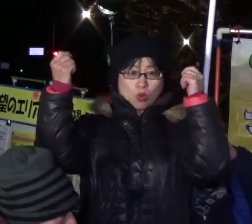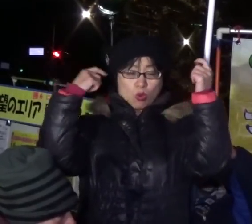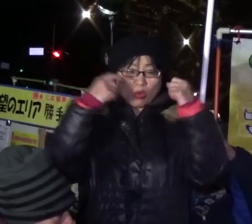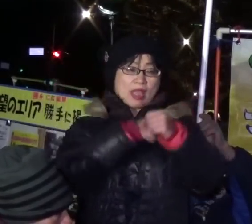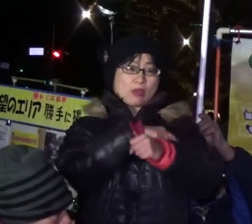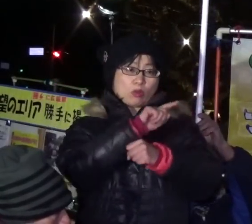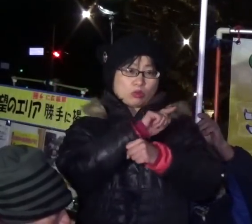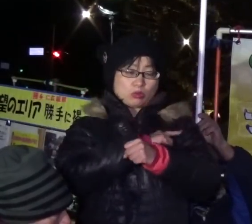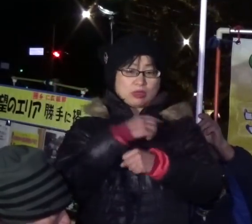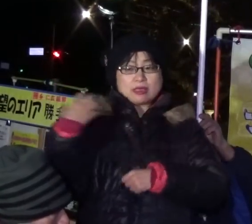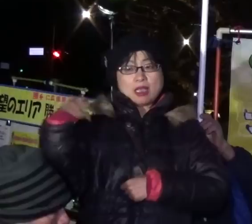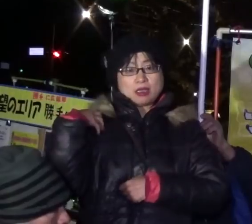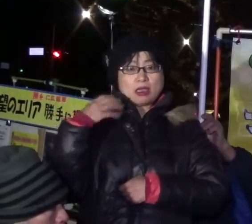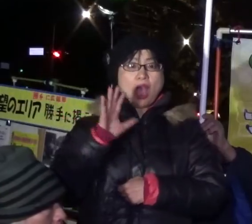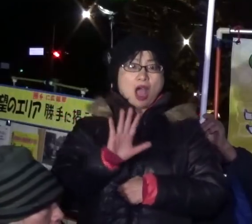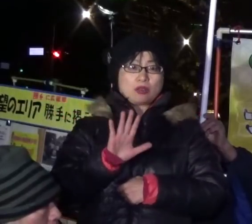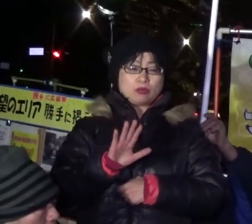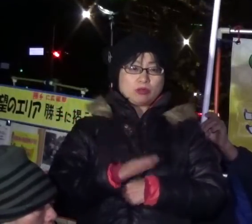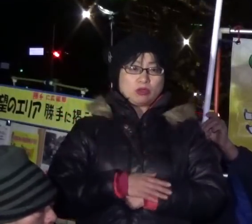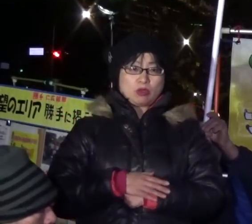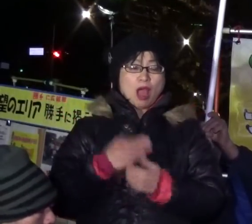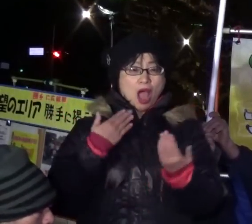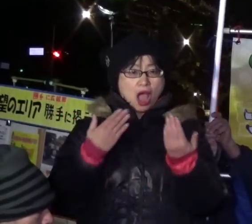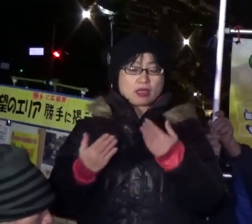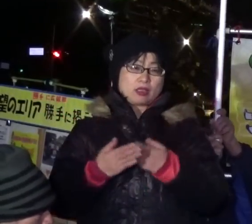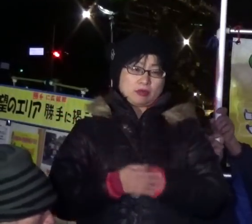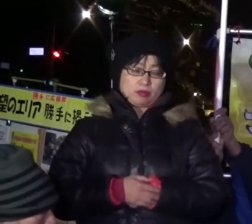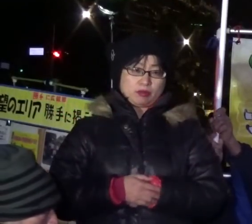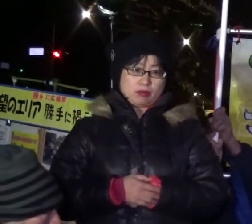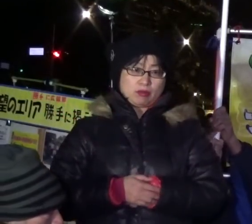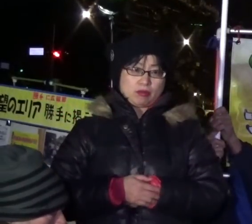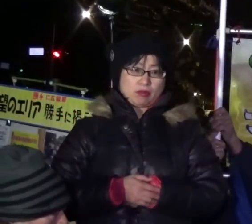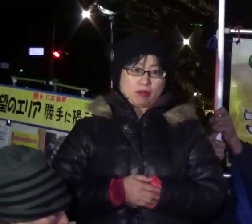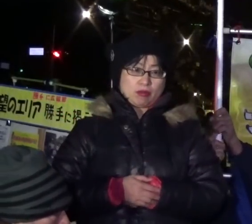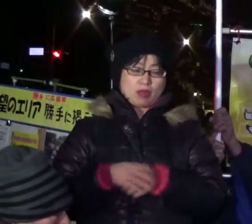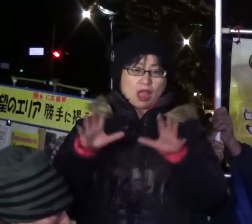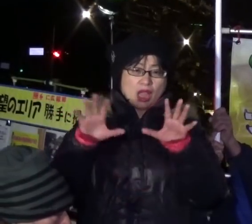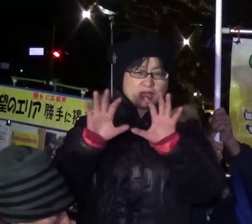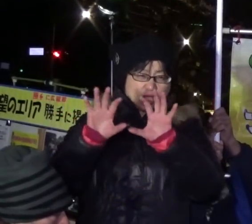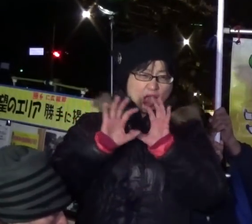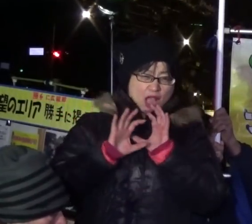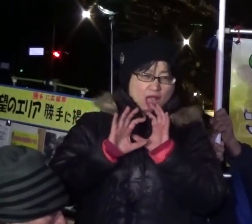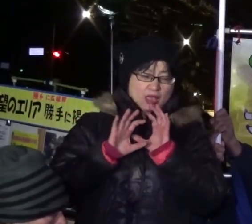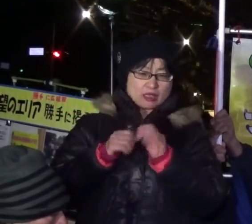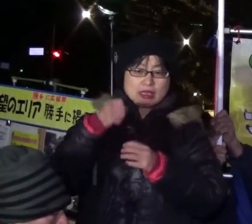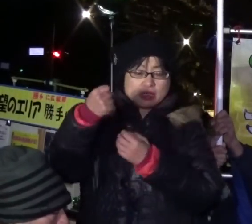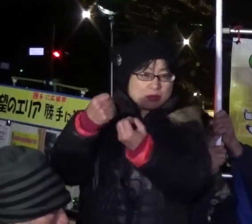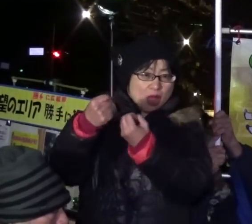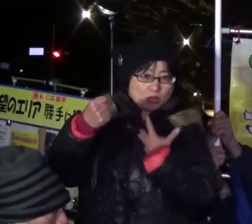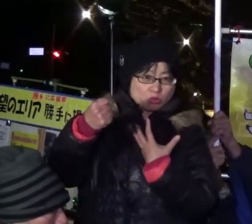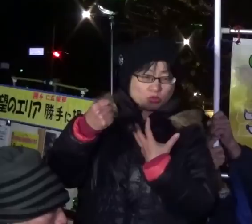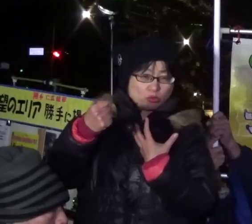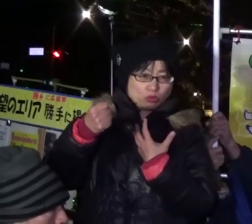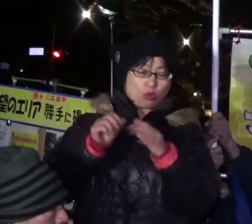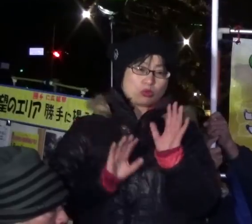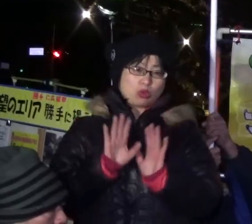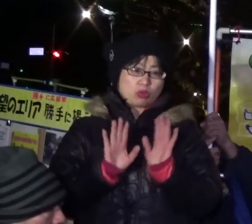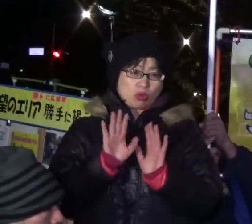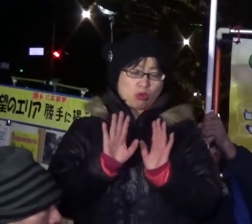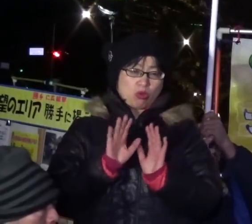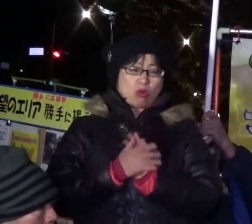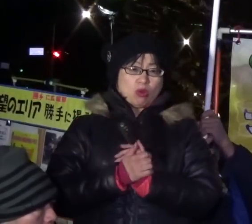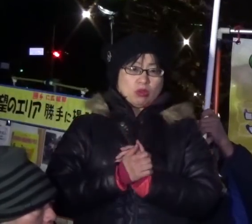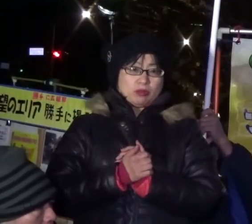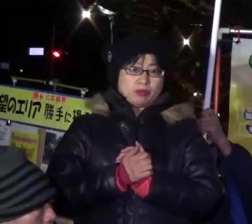ありとなっているわけですが、被害の、規模といいますか、汚染、特に被曝、汚染に関し